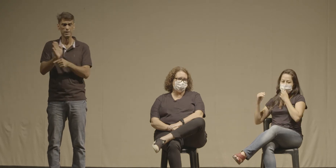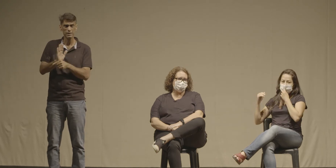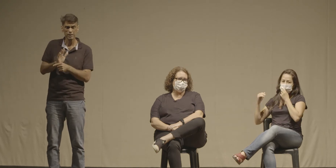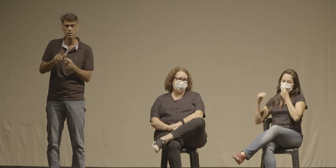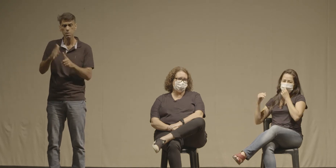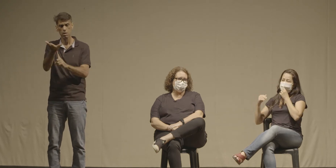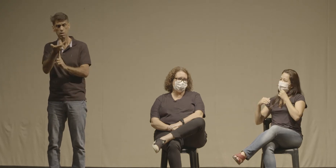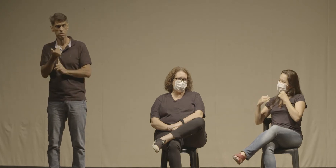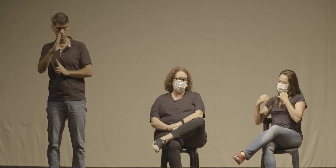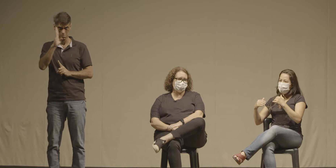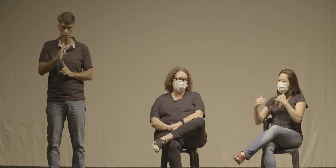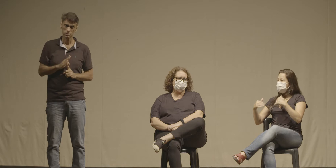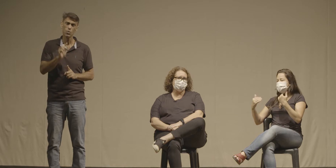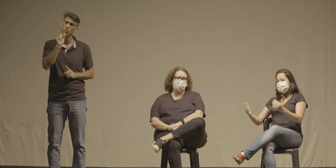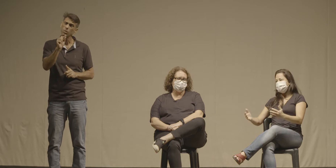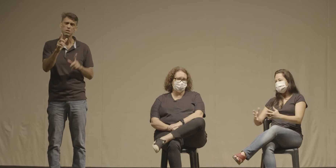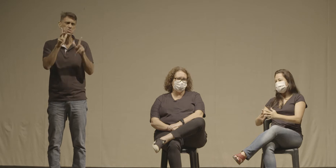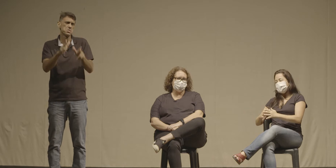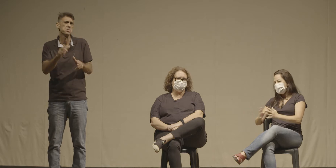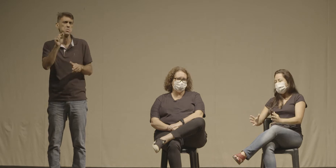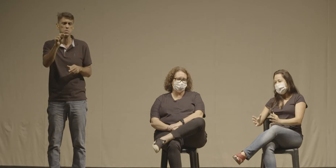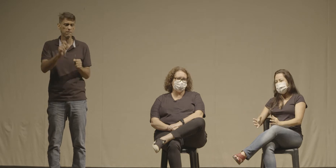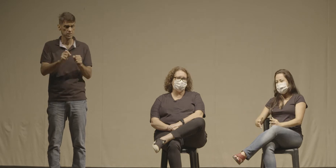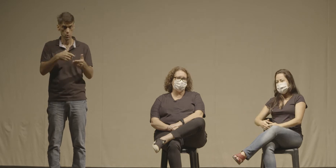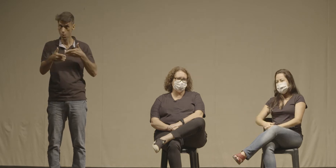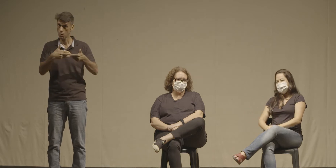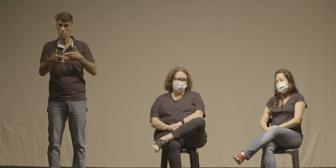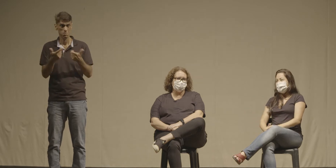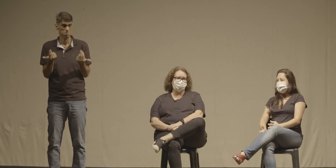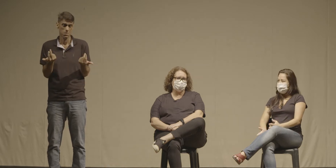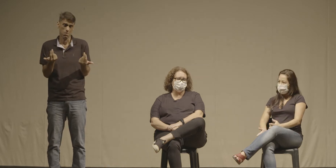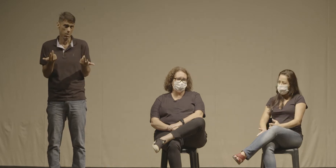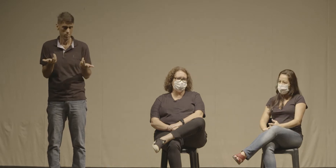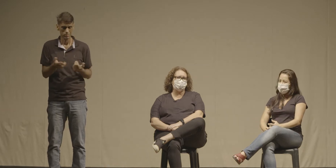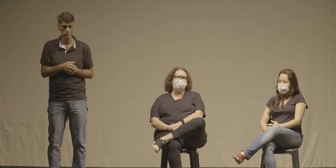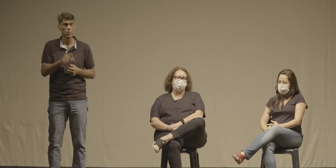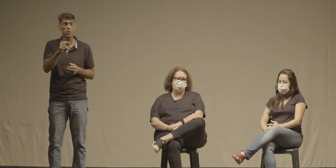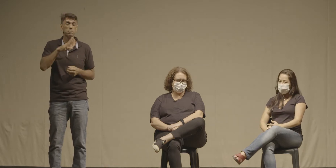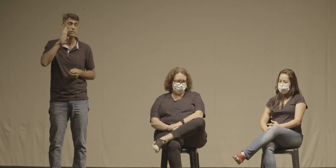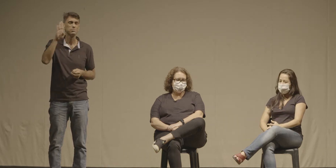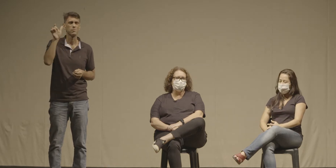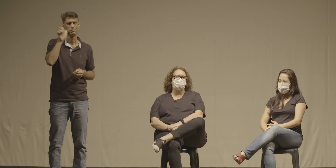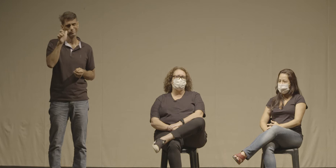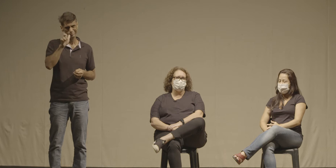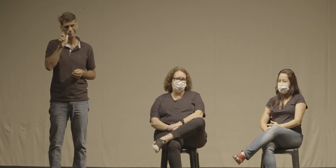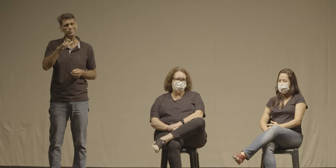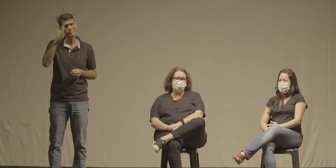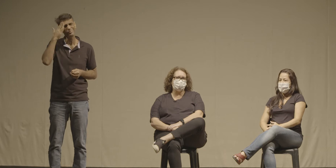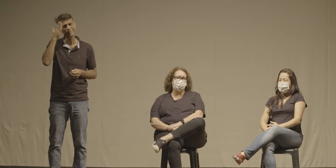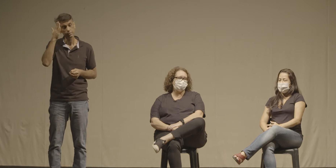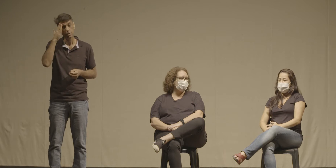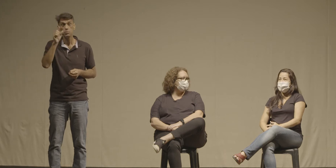arte no Brasil é como você fazer qualquer coisa. E principalmente sendo mulher, né? Porque a gente sabe